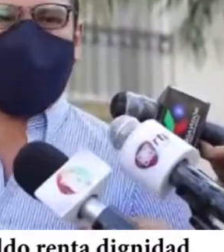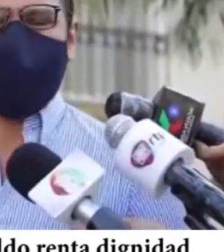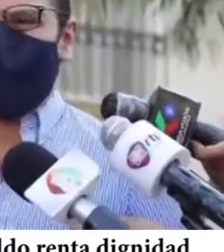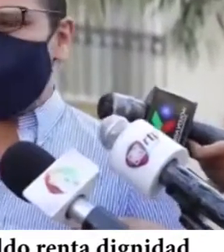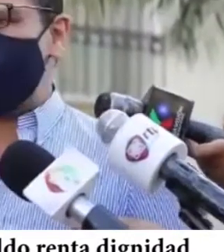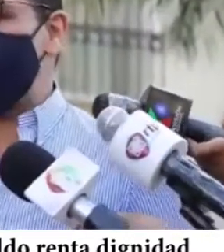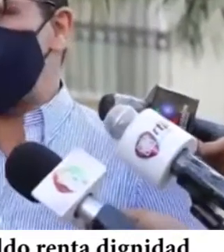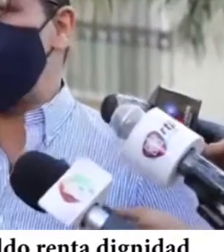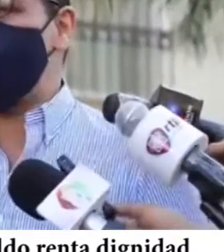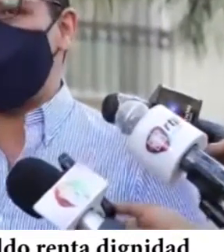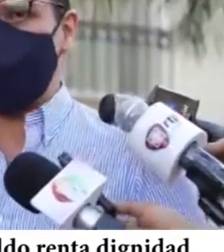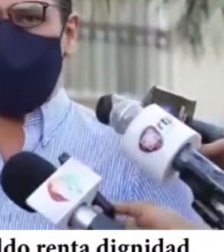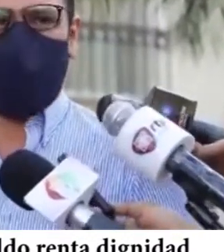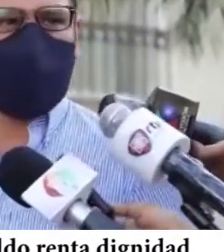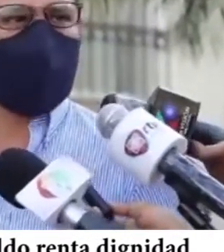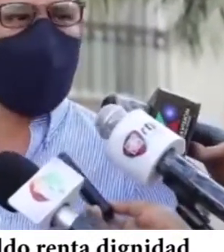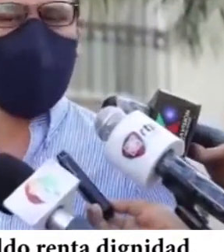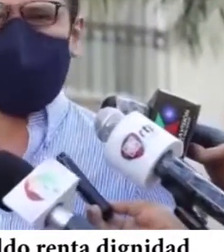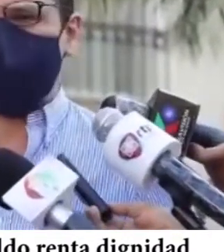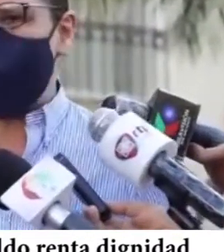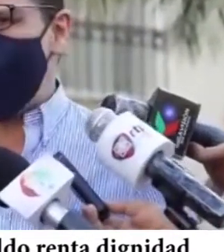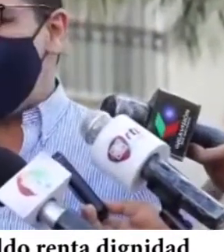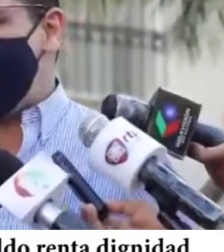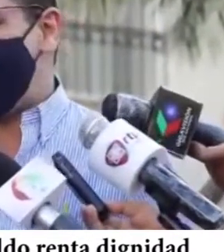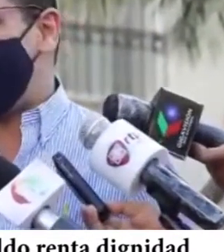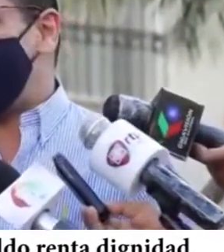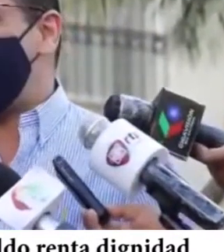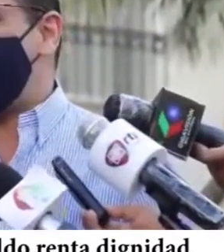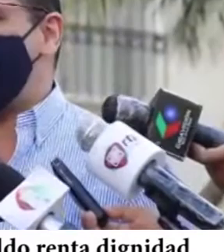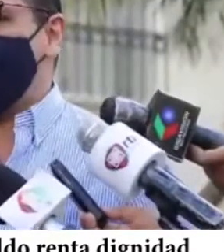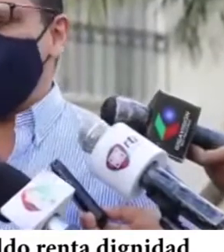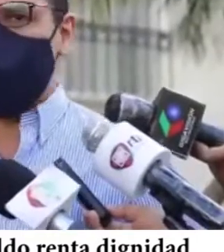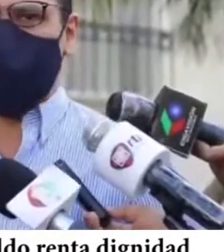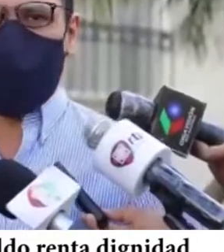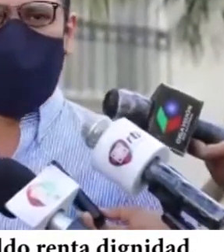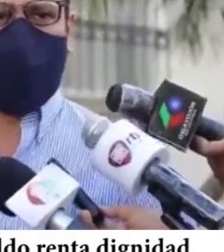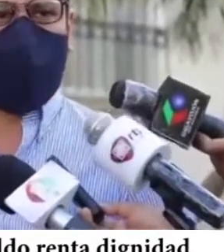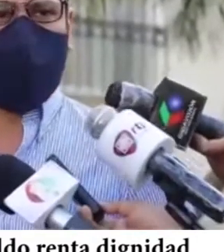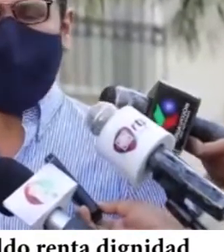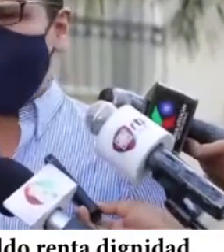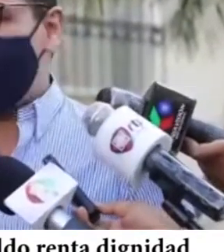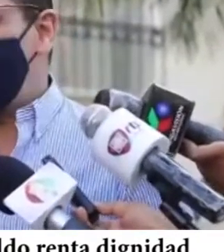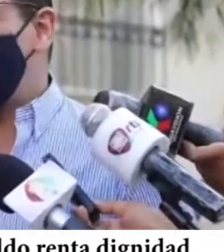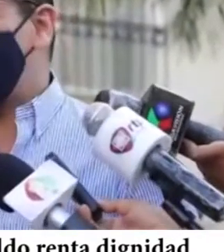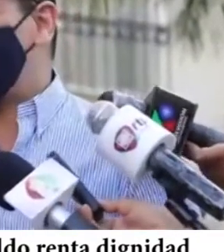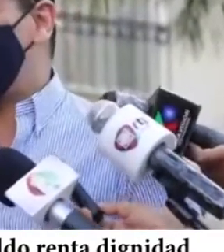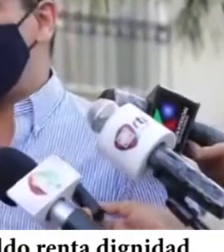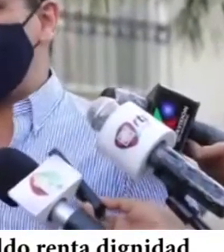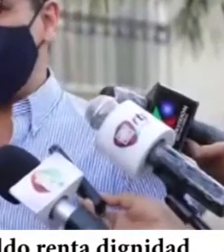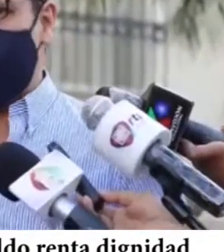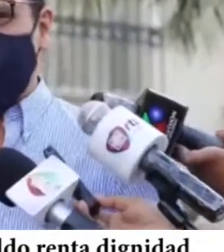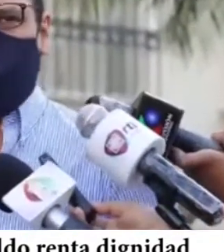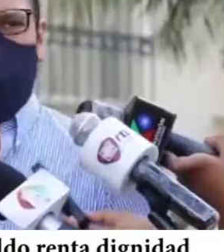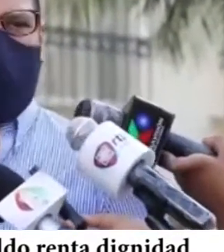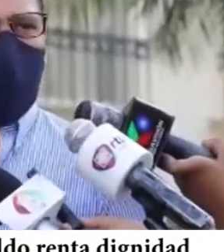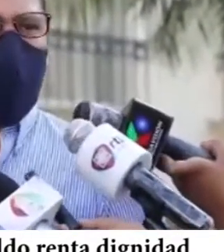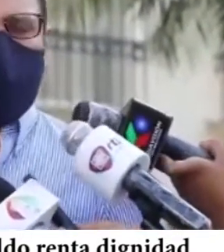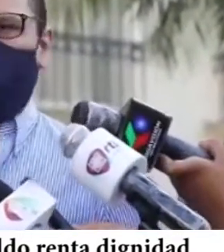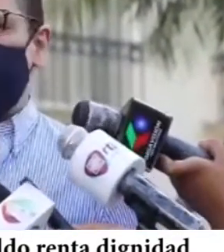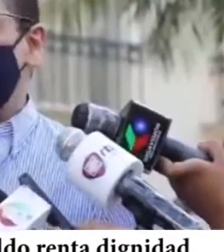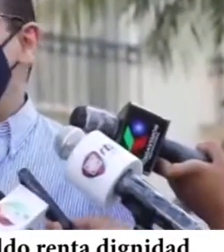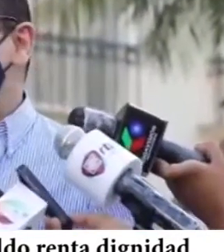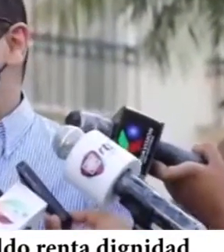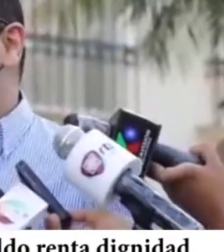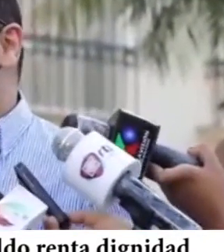reactivación económica que estamos impulsando por parte del Gobierno Nacional. Esta determinación es una medida que busca justamente dar auxilio